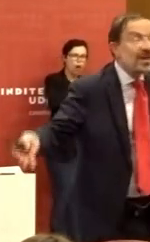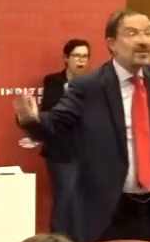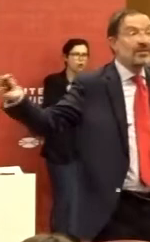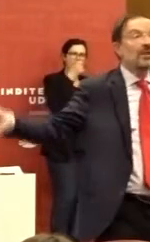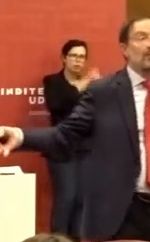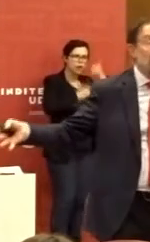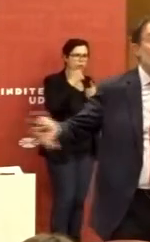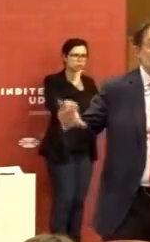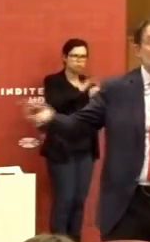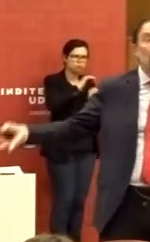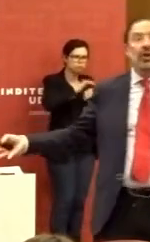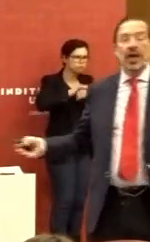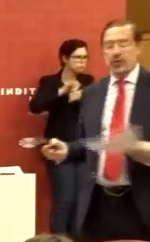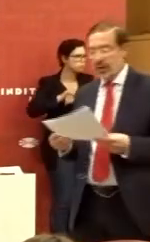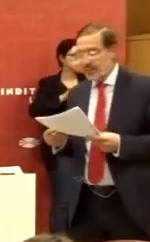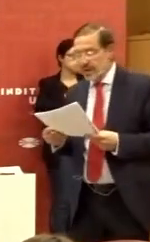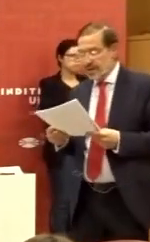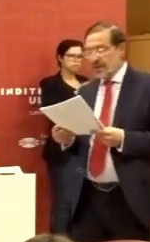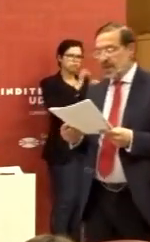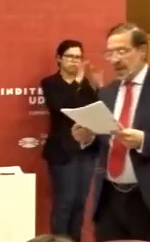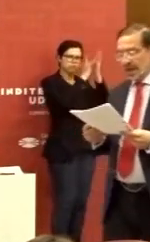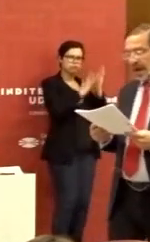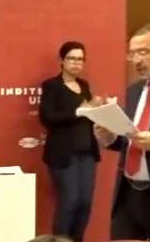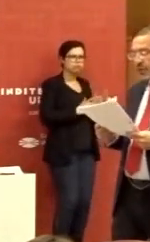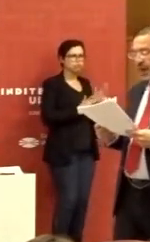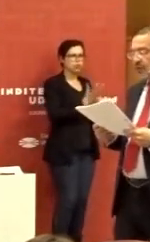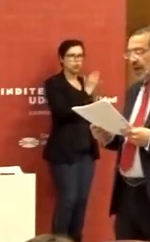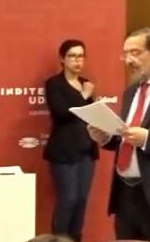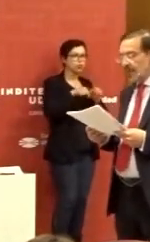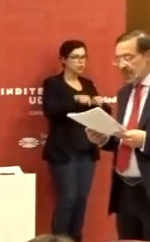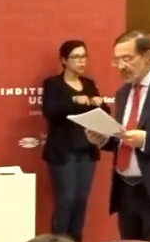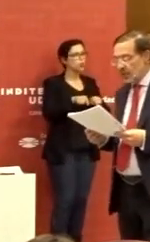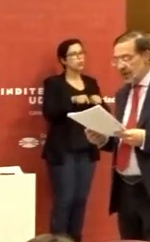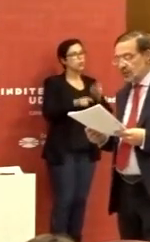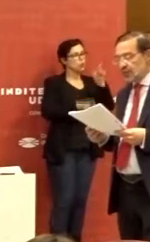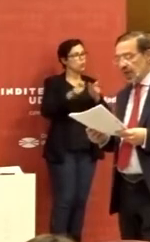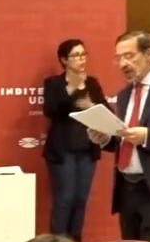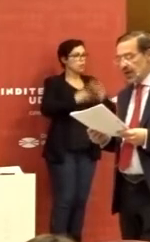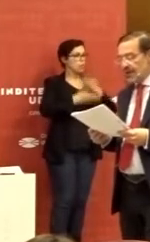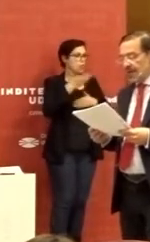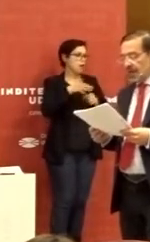tienen exámenes, etcétera, etcétera, y eso también ayuda